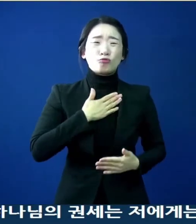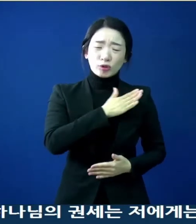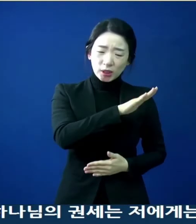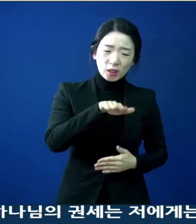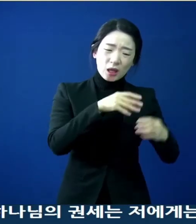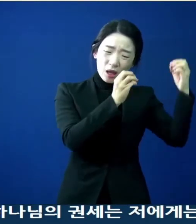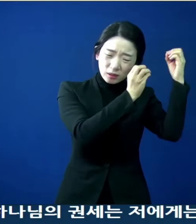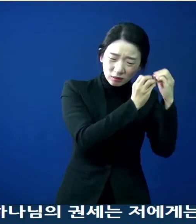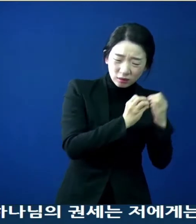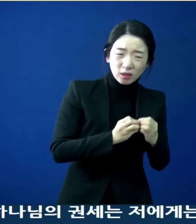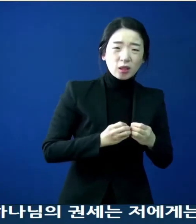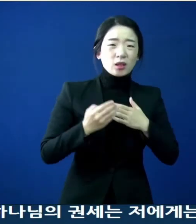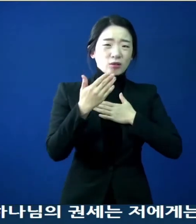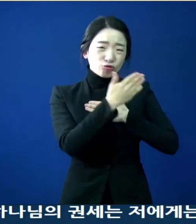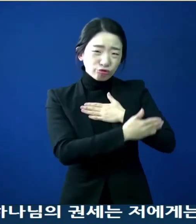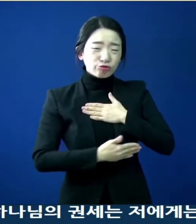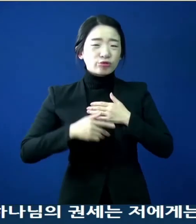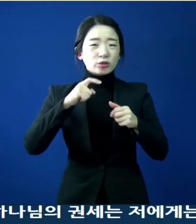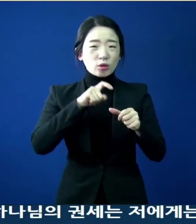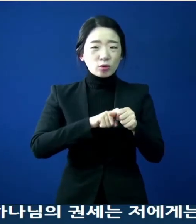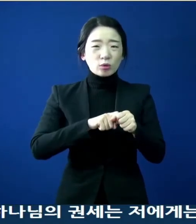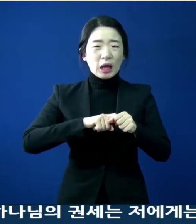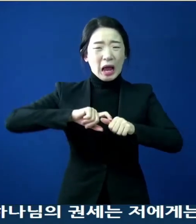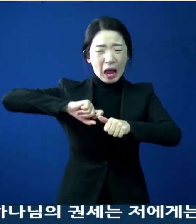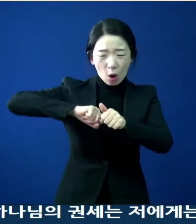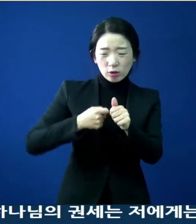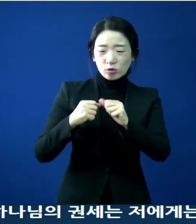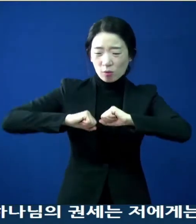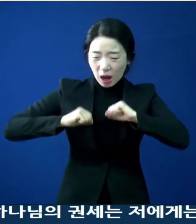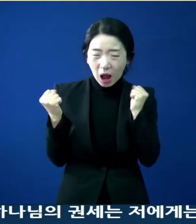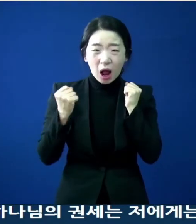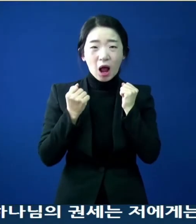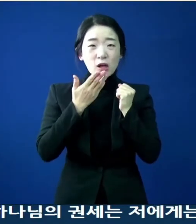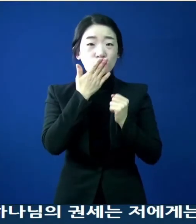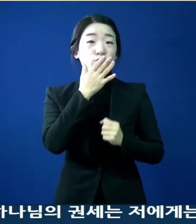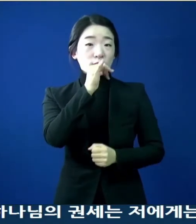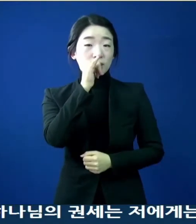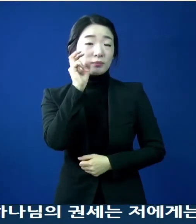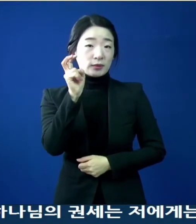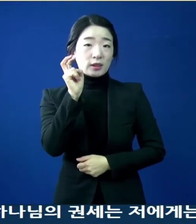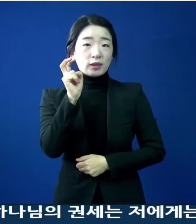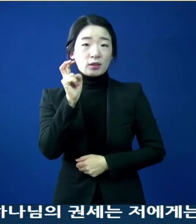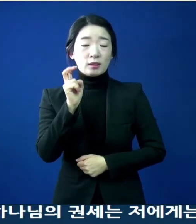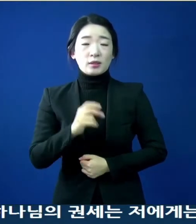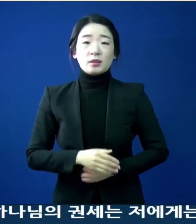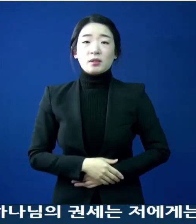육정 때문에 하나님께 순종하지 못하는 삶을 여전히 살았을 것 같습니다.